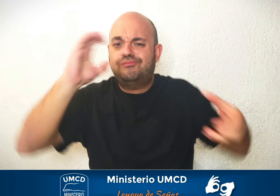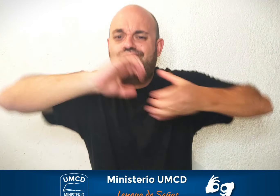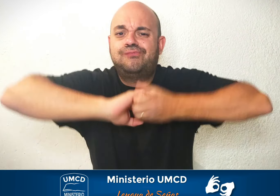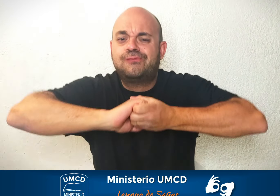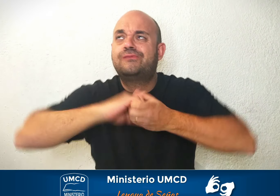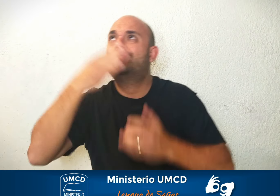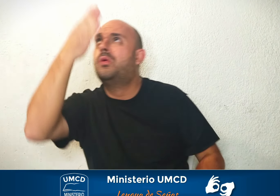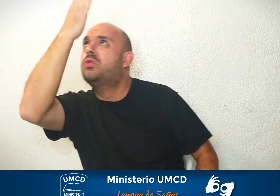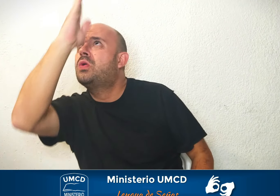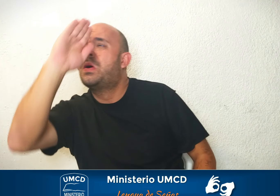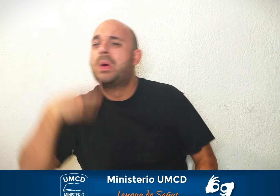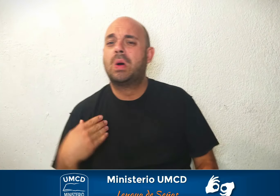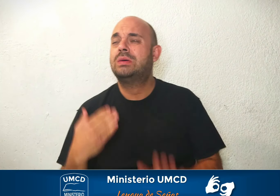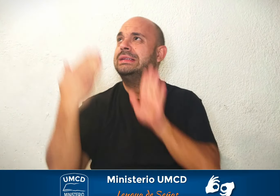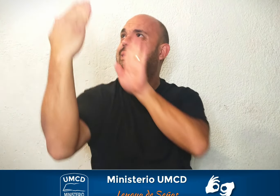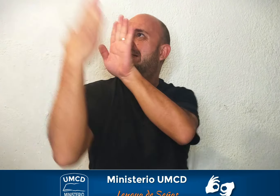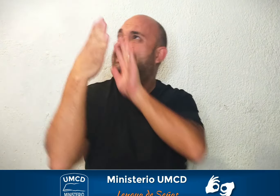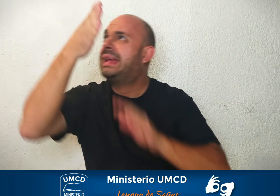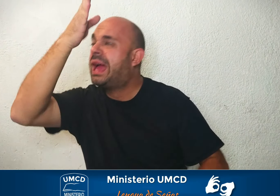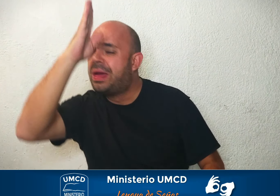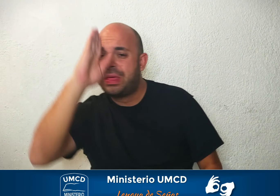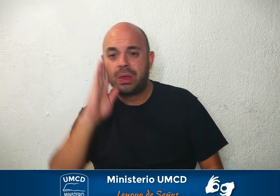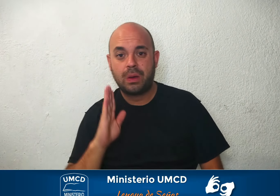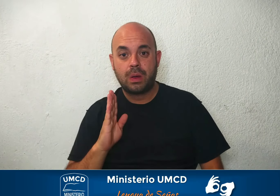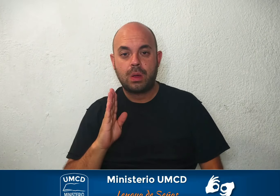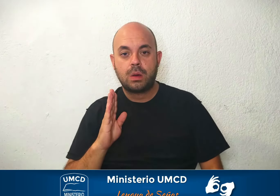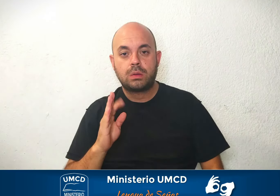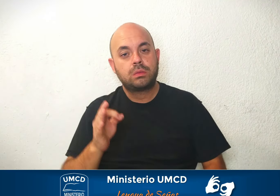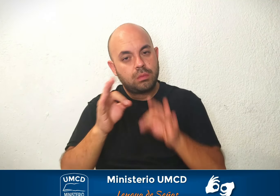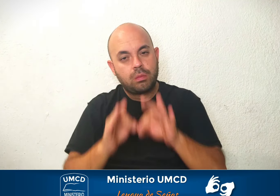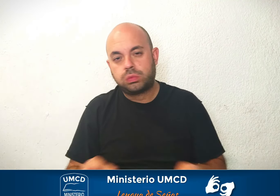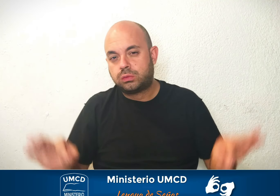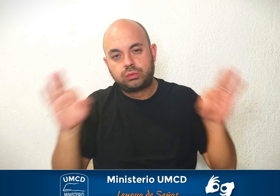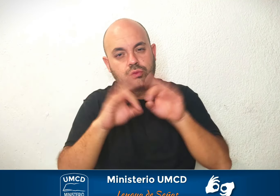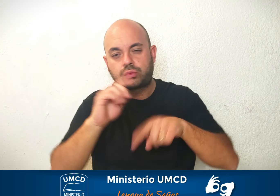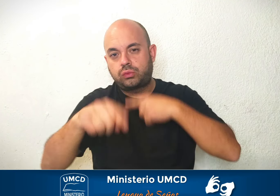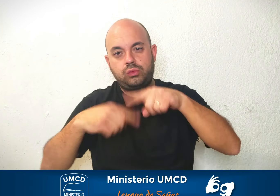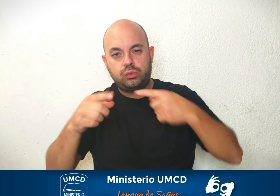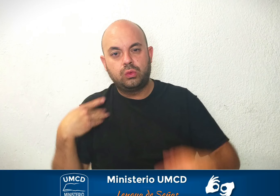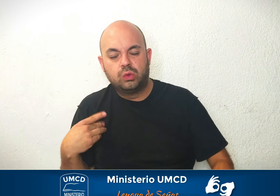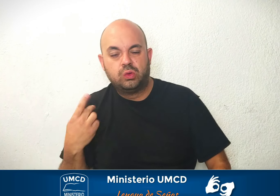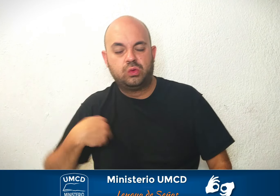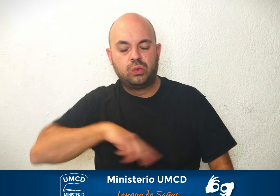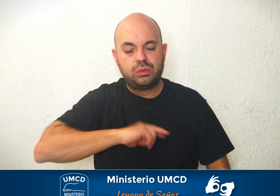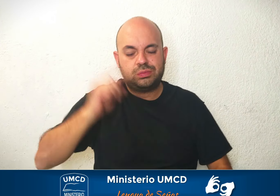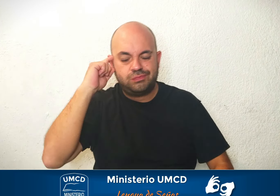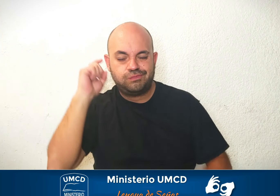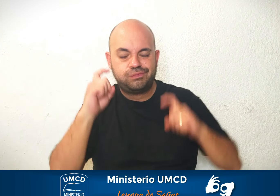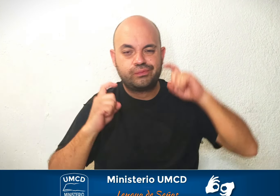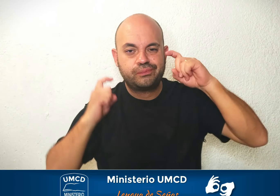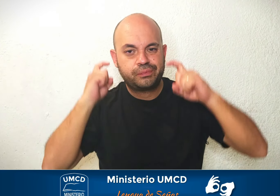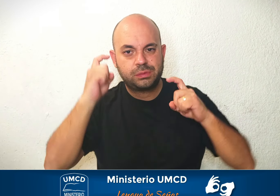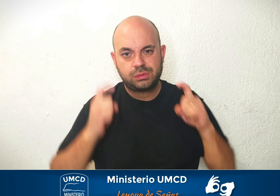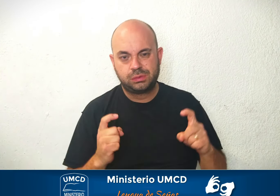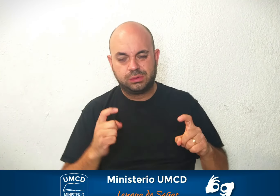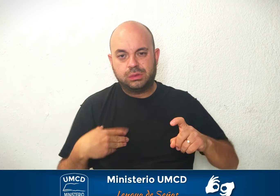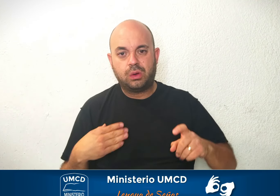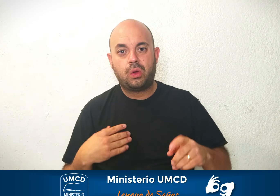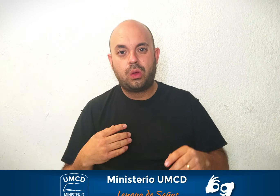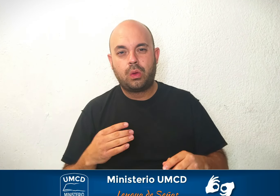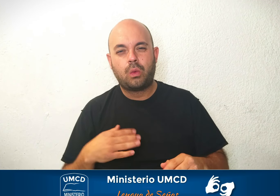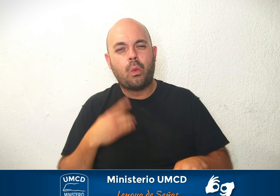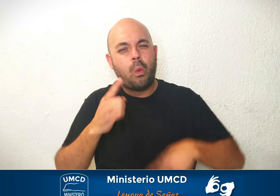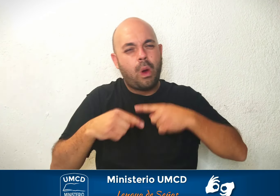una comunión directa con Cristo. Y es ahí donde nuestra santidad se va a reflejar, en